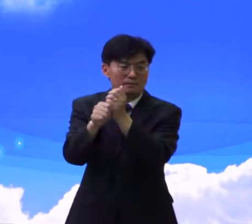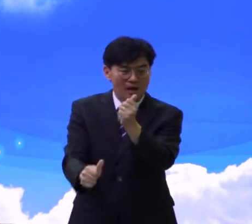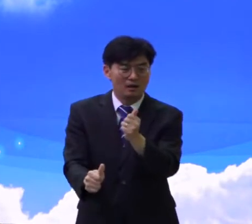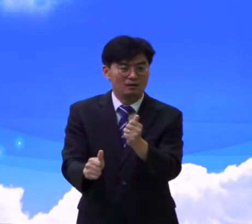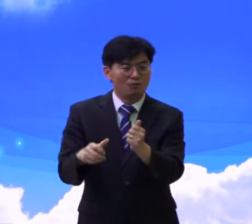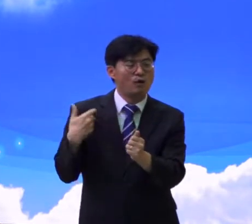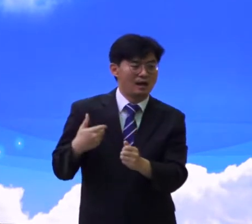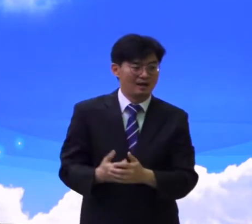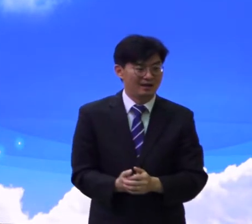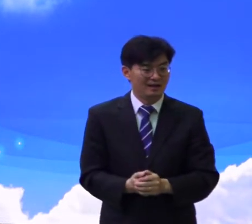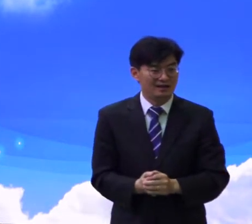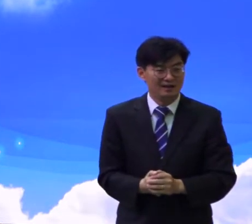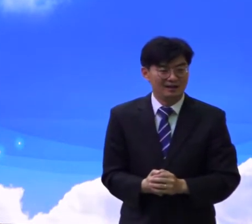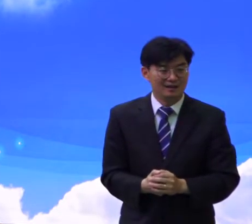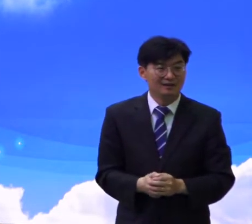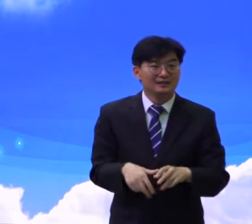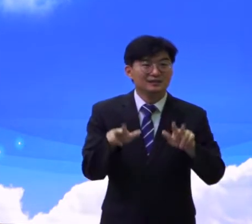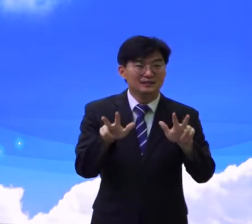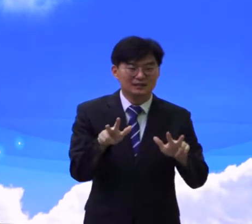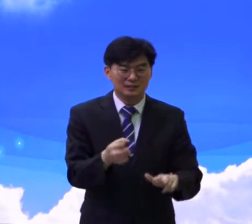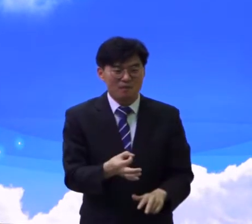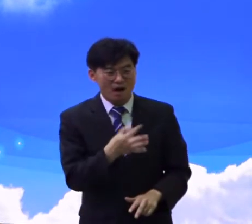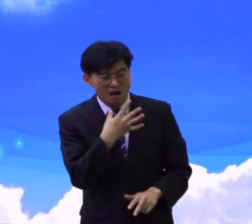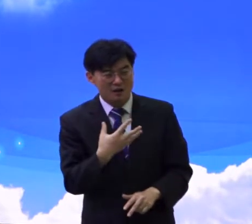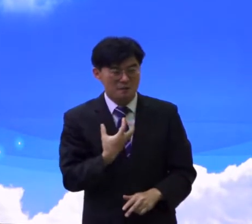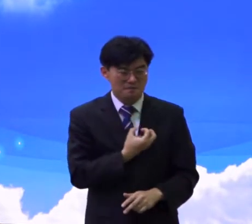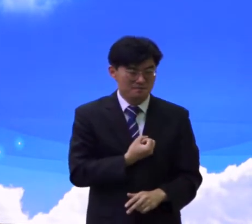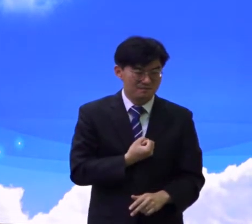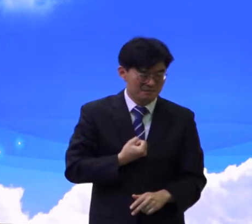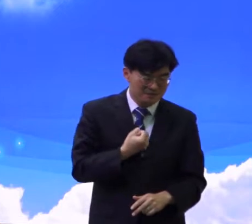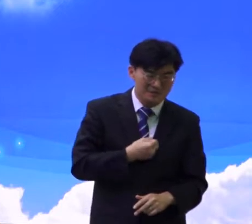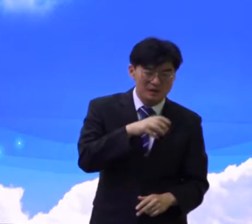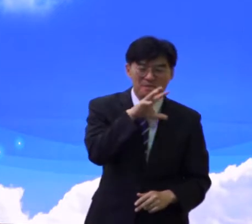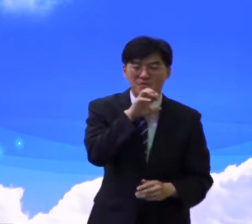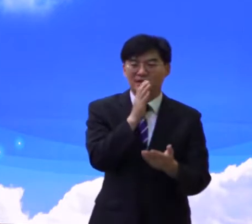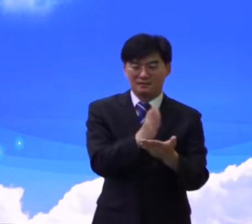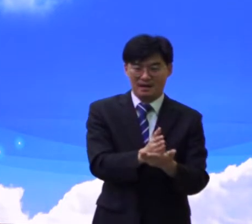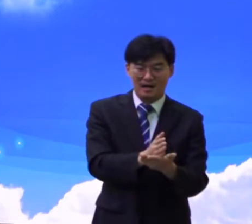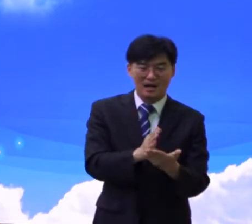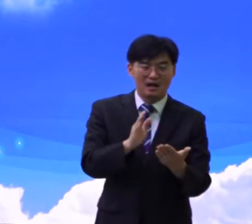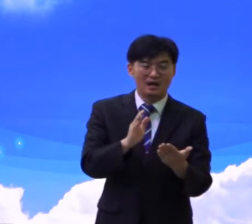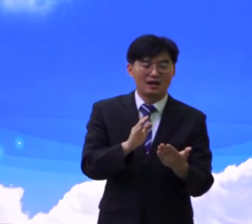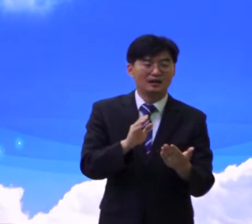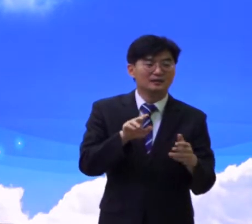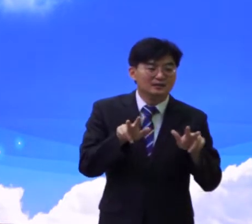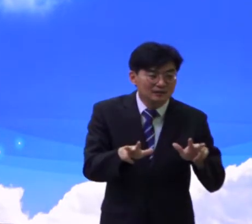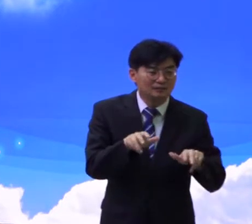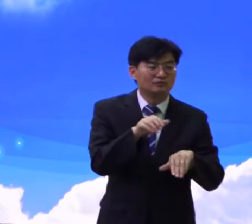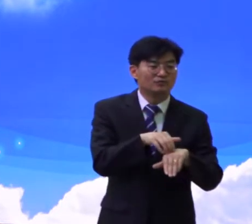하나님은 오늘 본문을 통해서 예레미야의 신앙 상태를 꼬집으셨습니다.